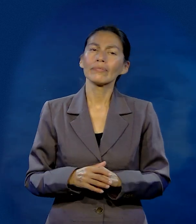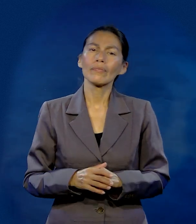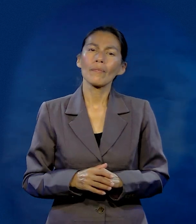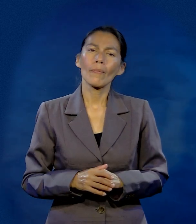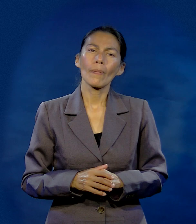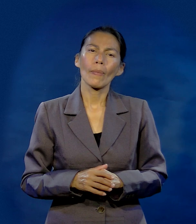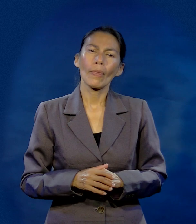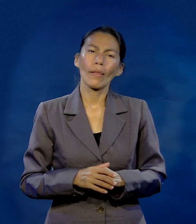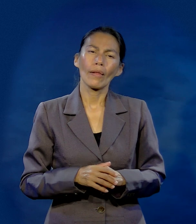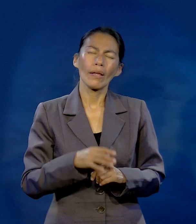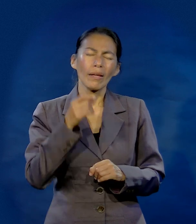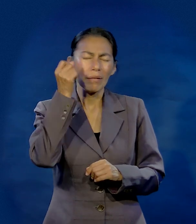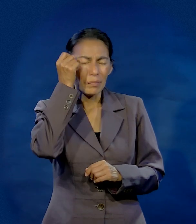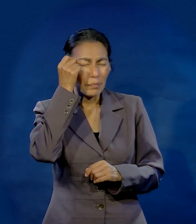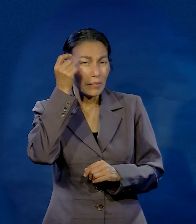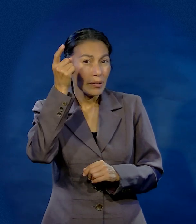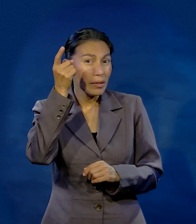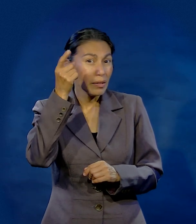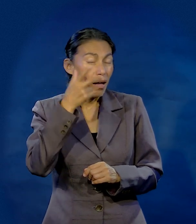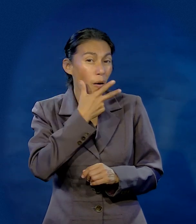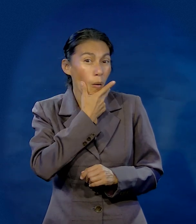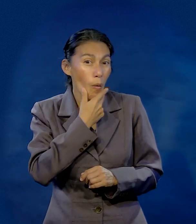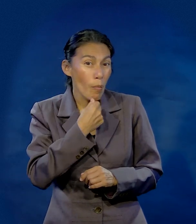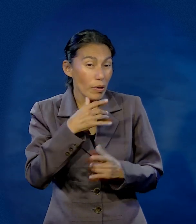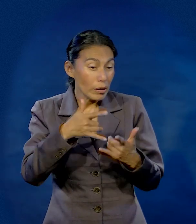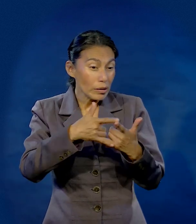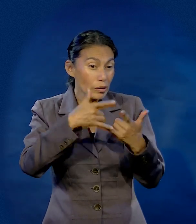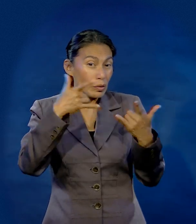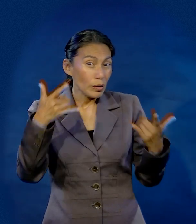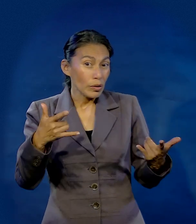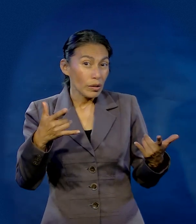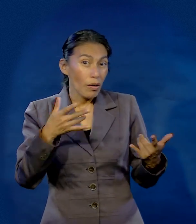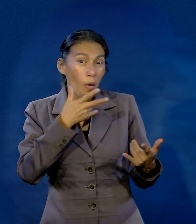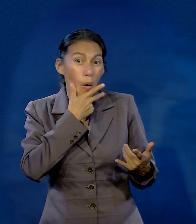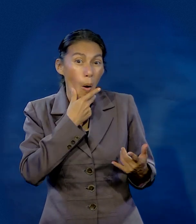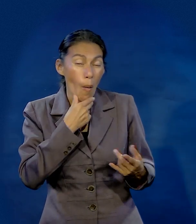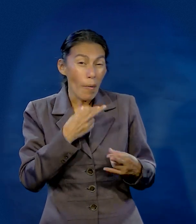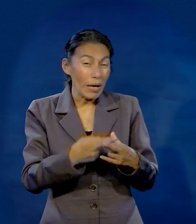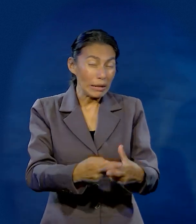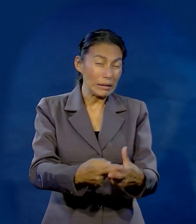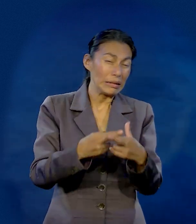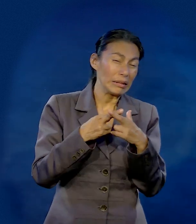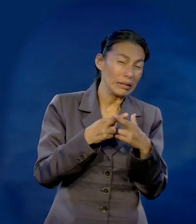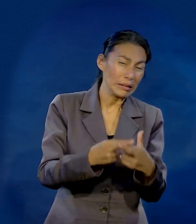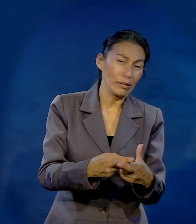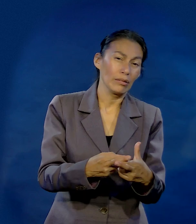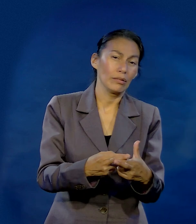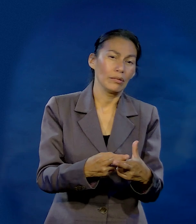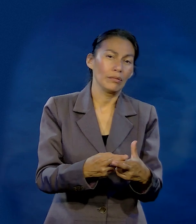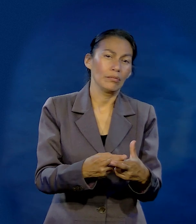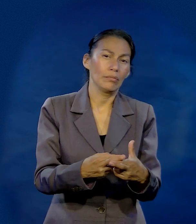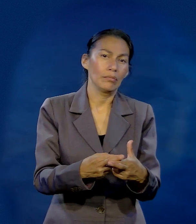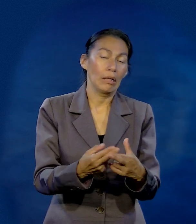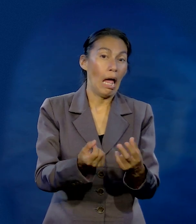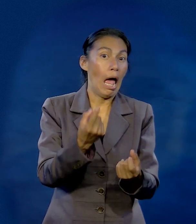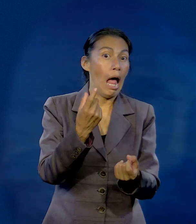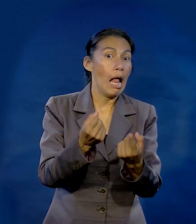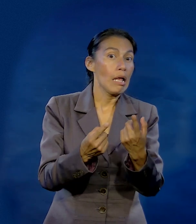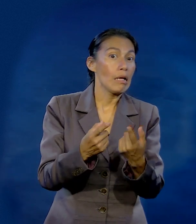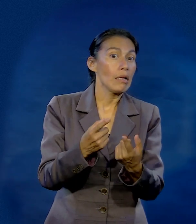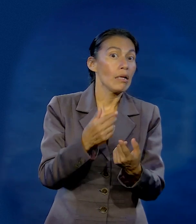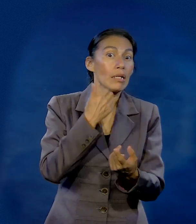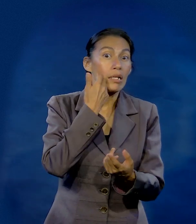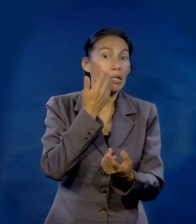antes de ver como Dios le dijo o Jesús le dijo déjeme reflexionar algo muy sincero